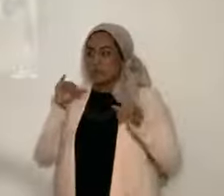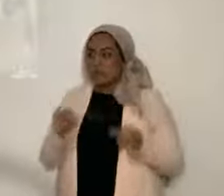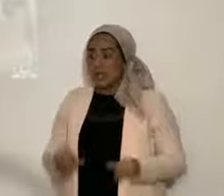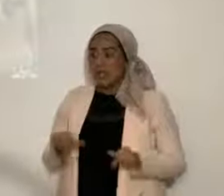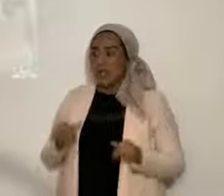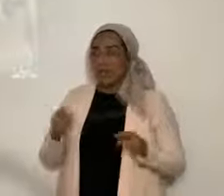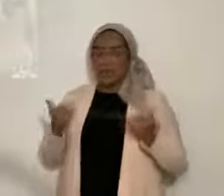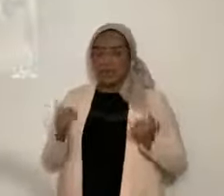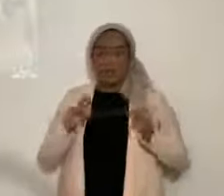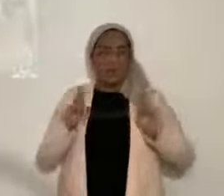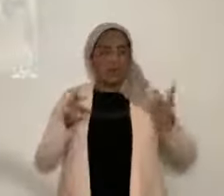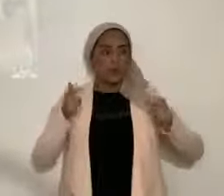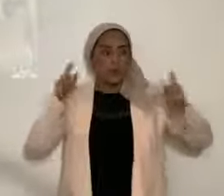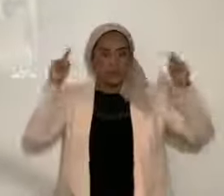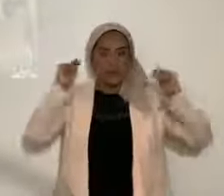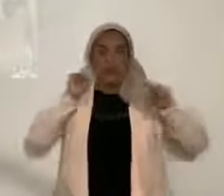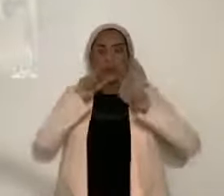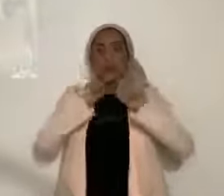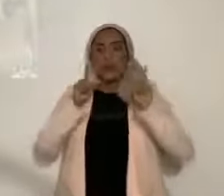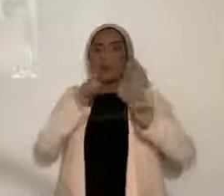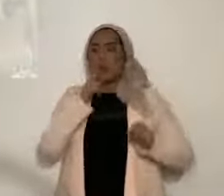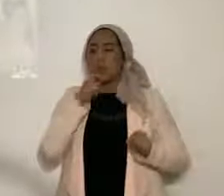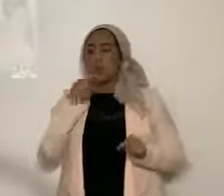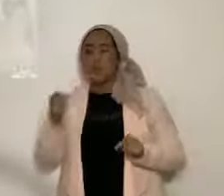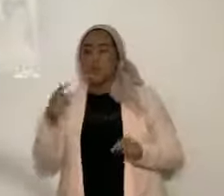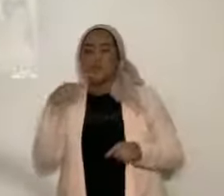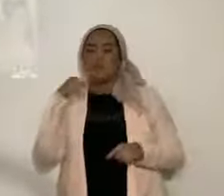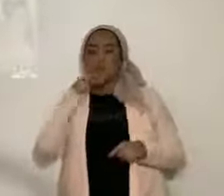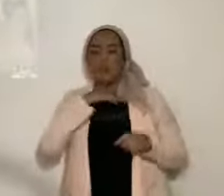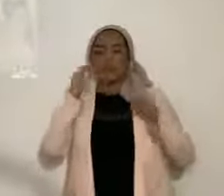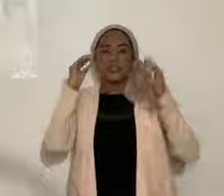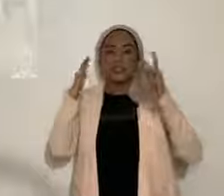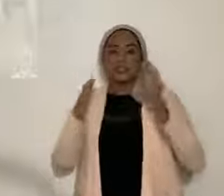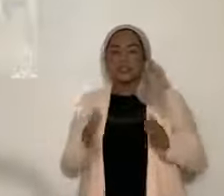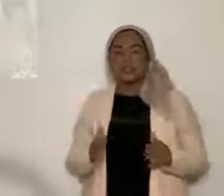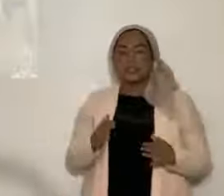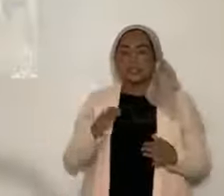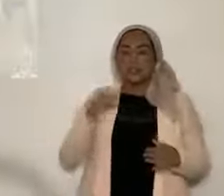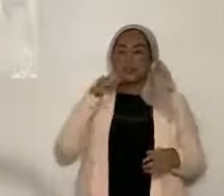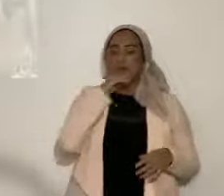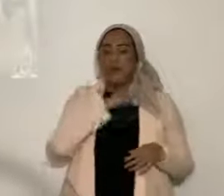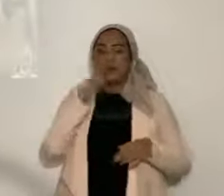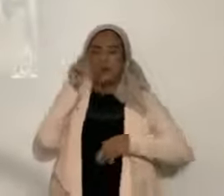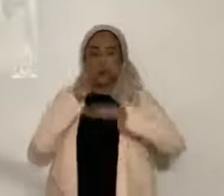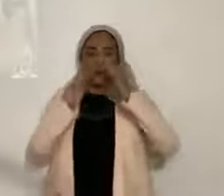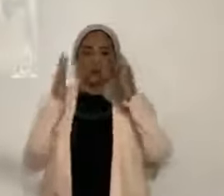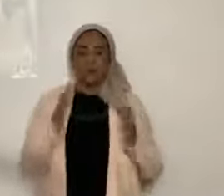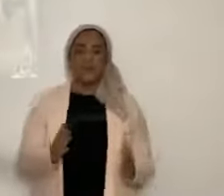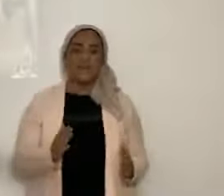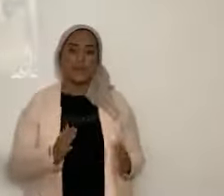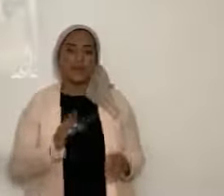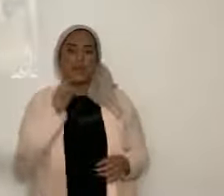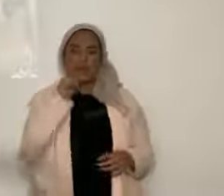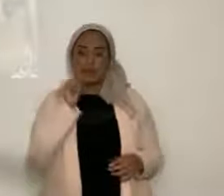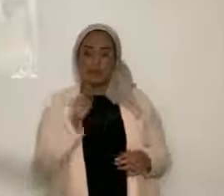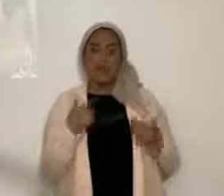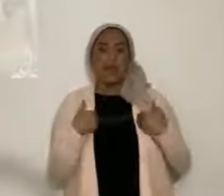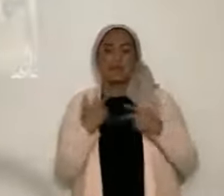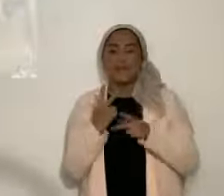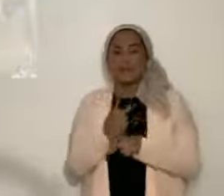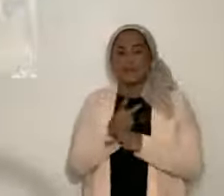estamos en la gran tribulación, pero ¿quién les dijo? Falsos maestros, falsos profetas. Tienes que tener cuidado en